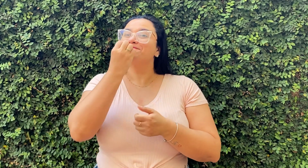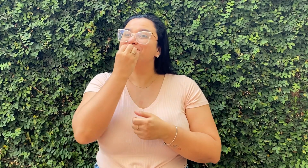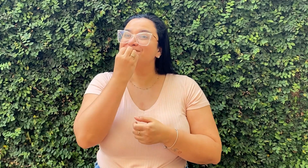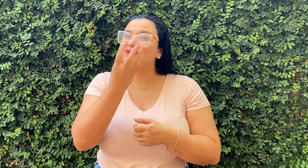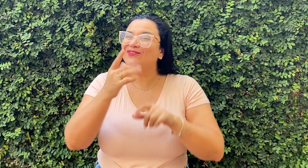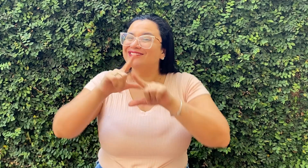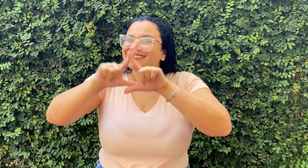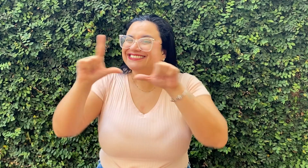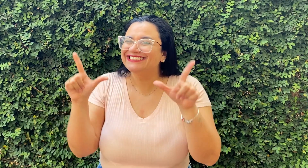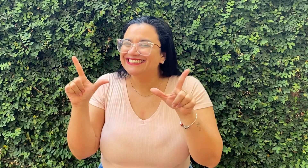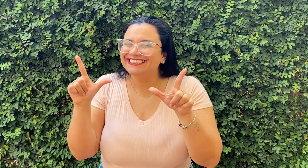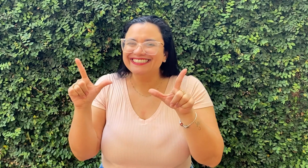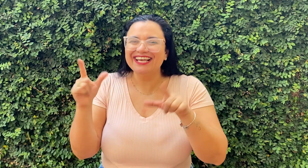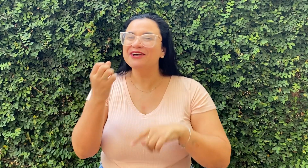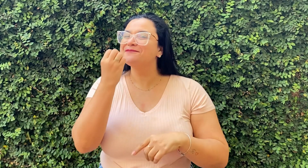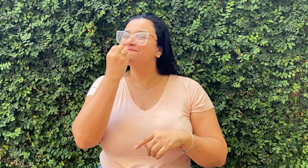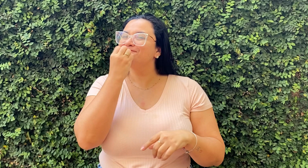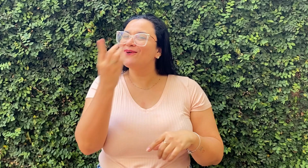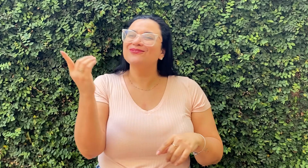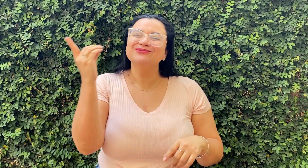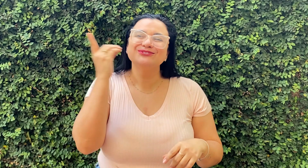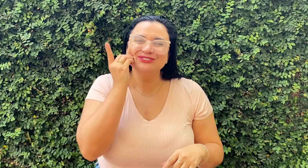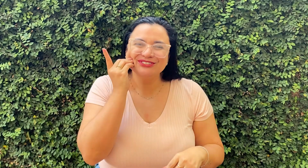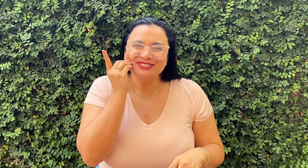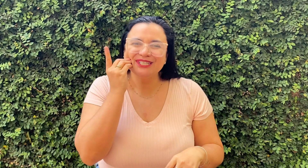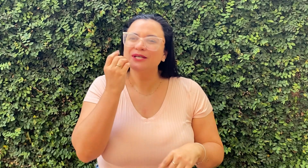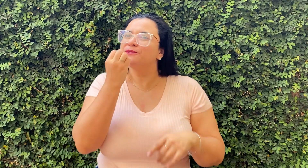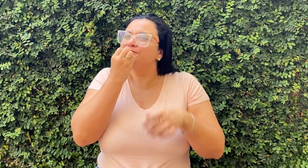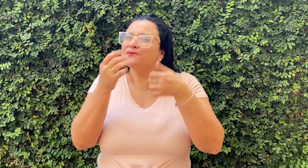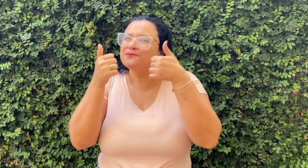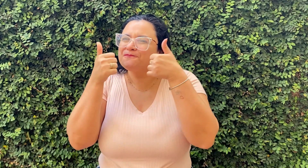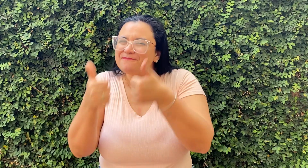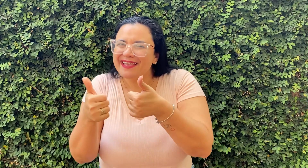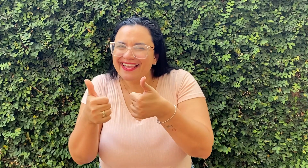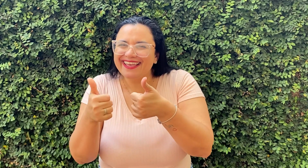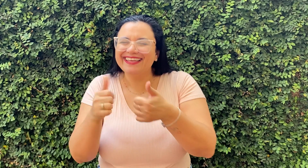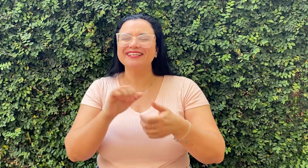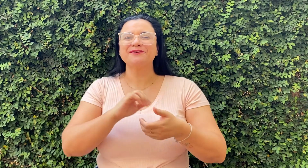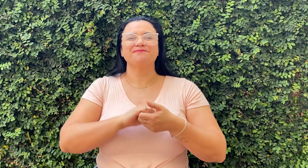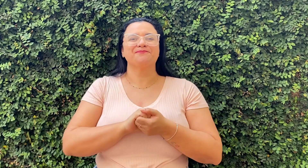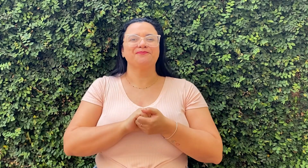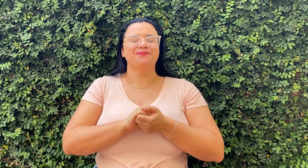Então, bom dia! Bom dia, tudo bem?